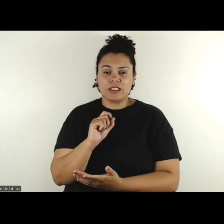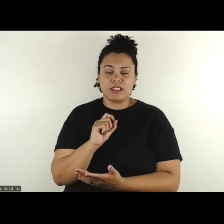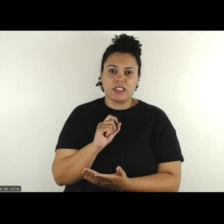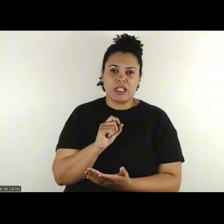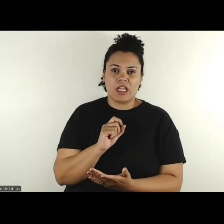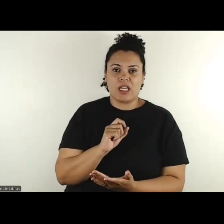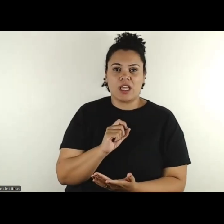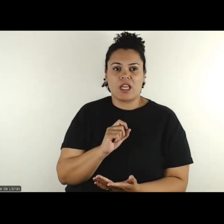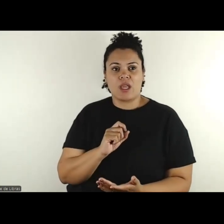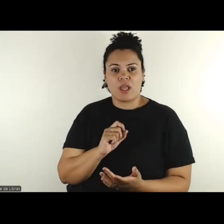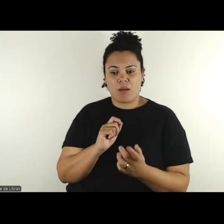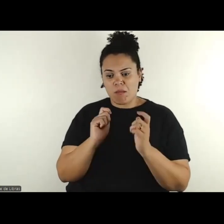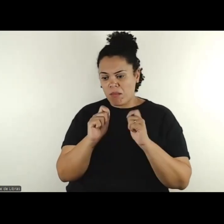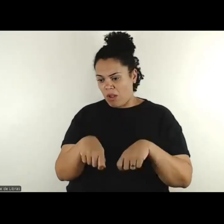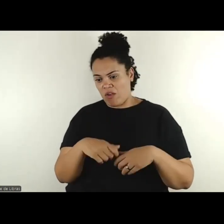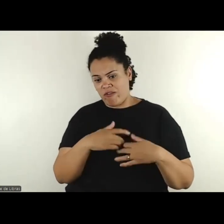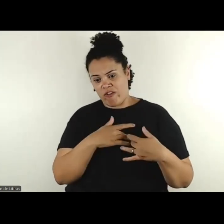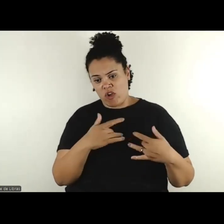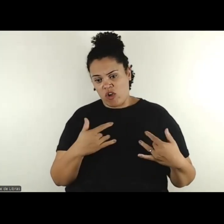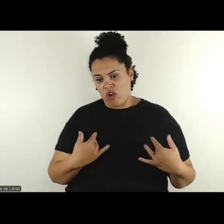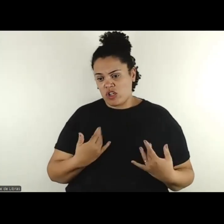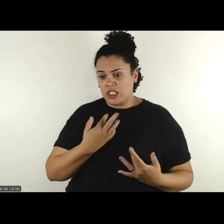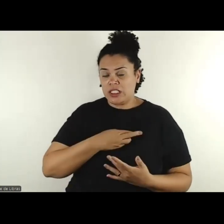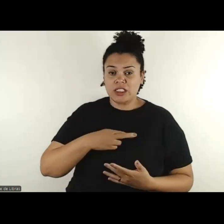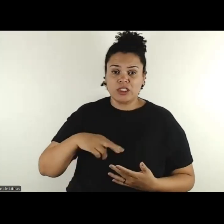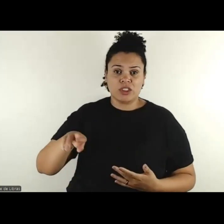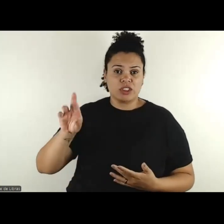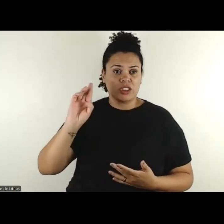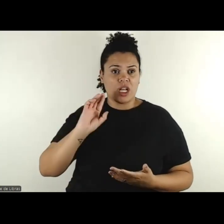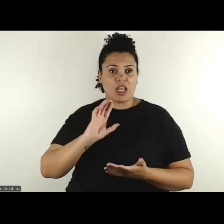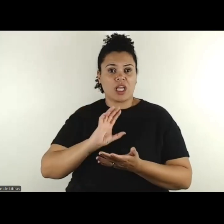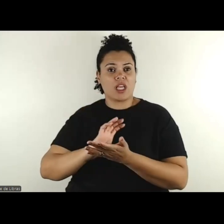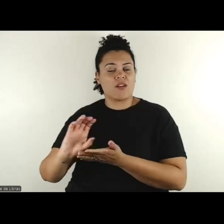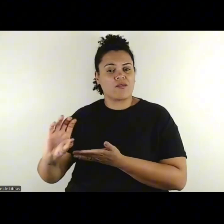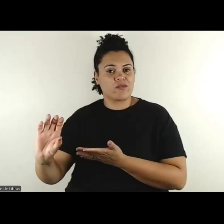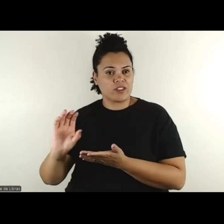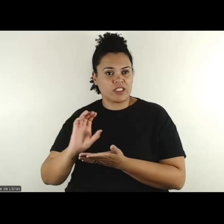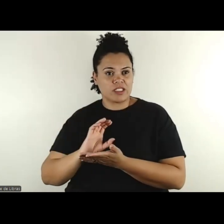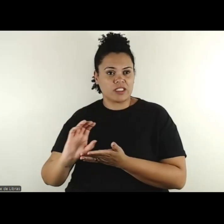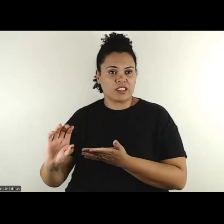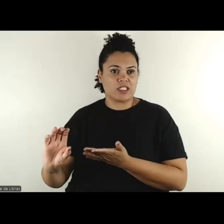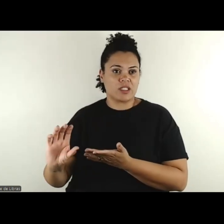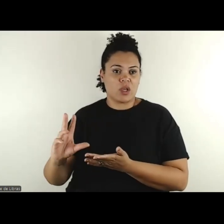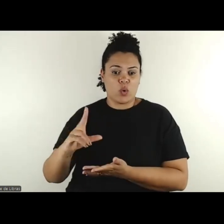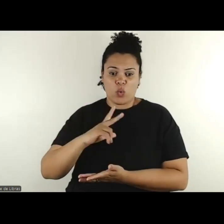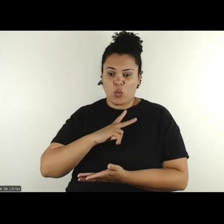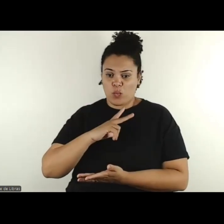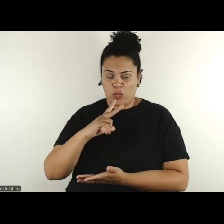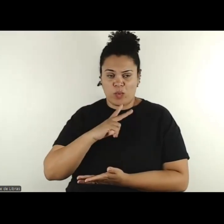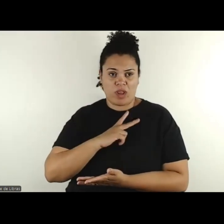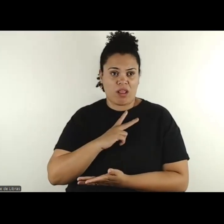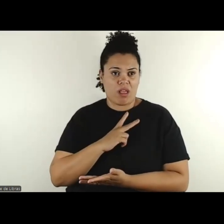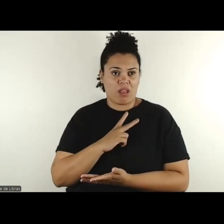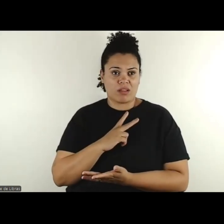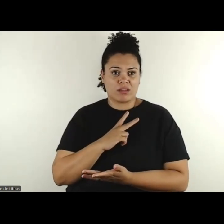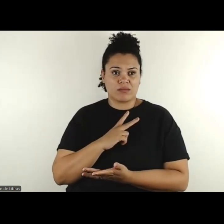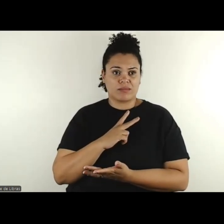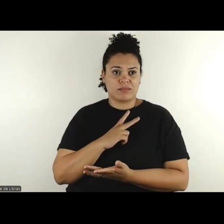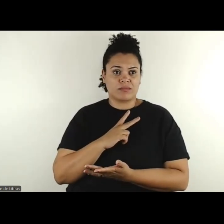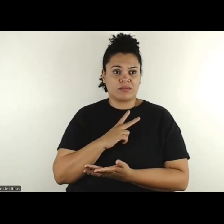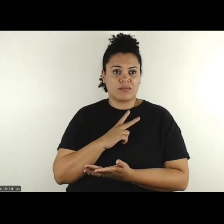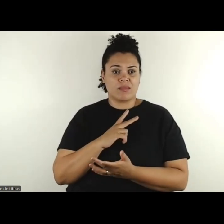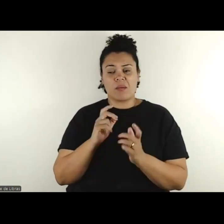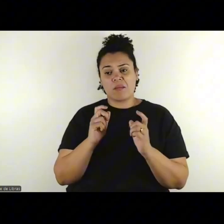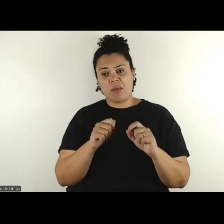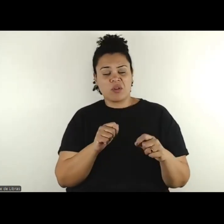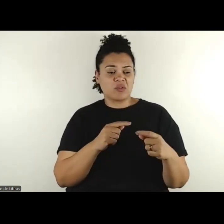iniciativa voluntária, religiosa, que é financiada com capital privado, a gente pode discutir,